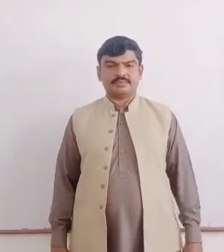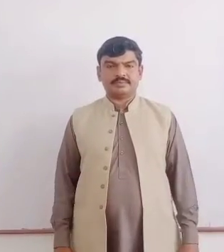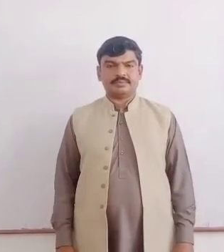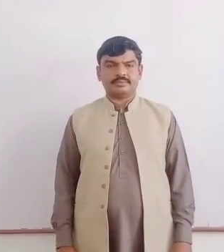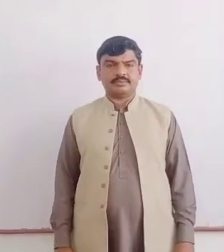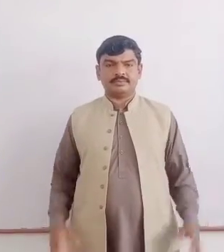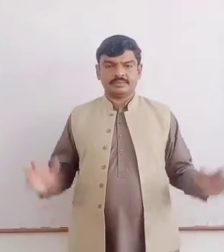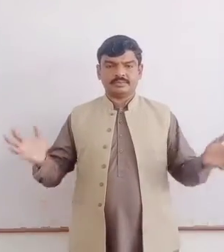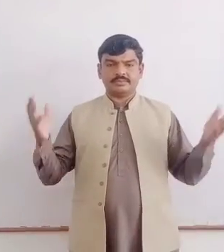मेला,